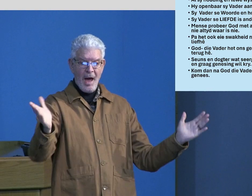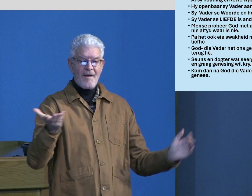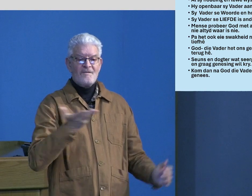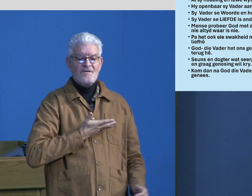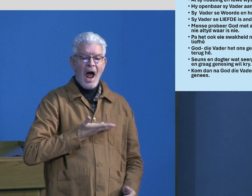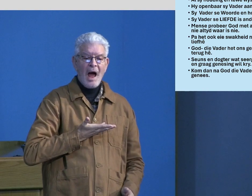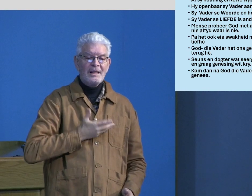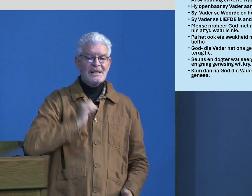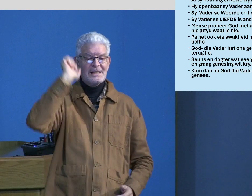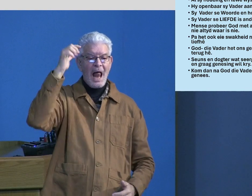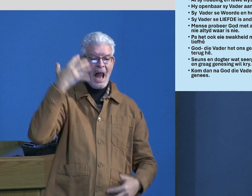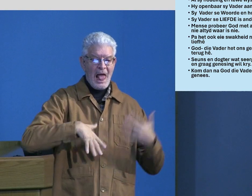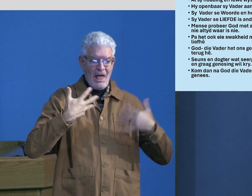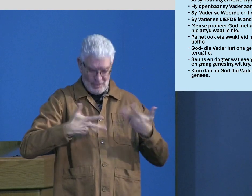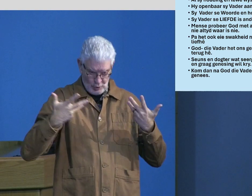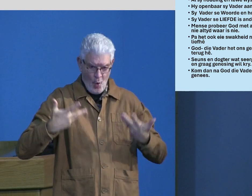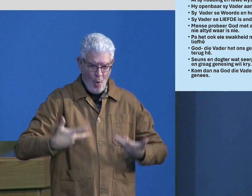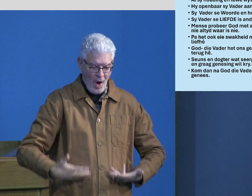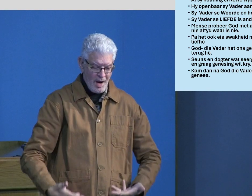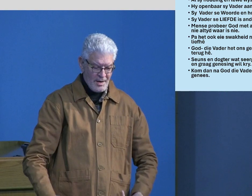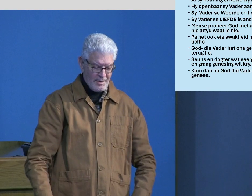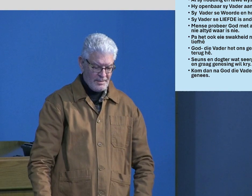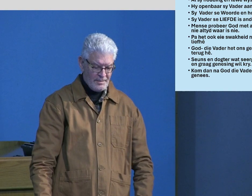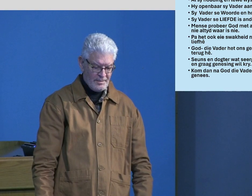Jesus openbaar die Vader deur sy lewe.